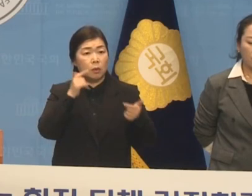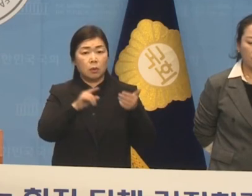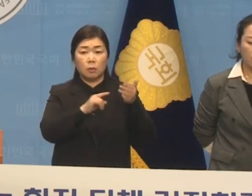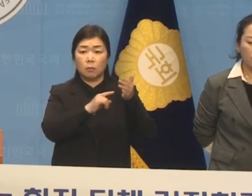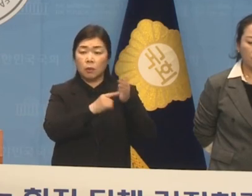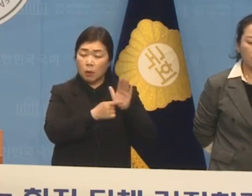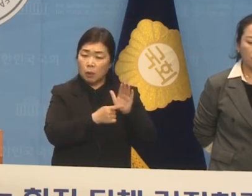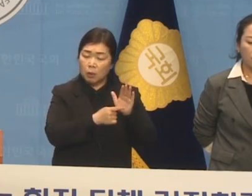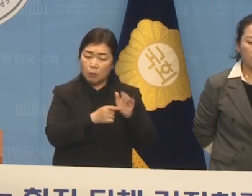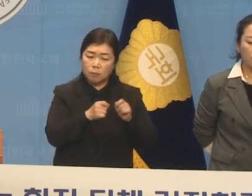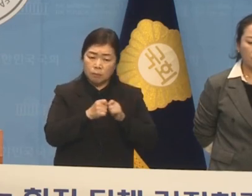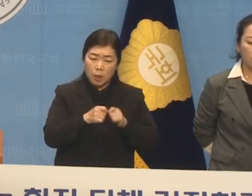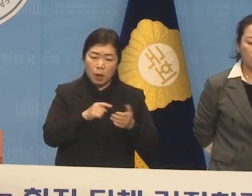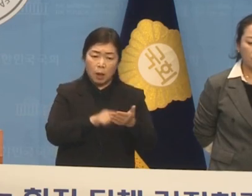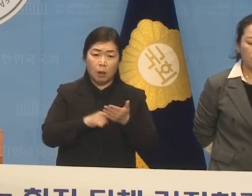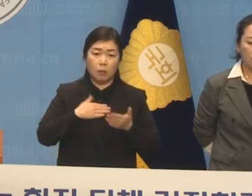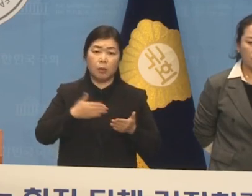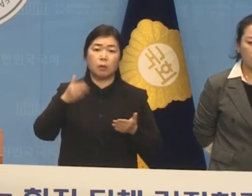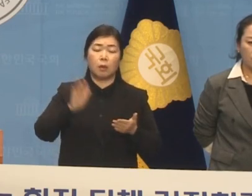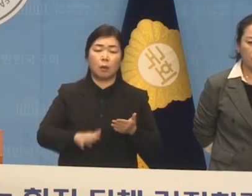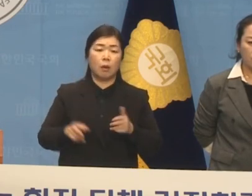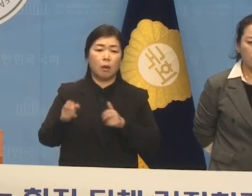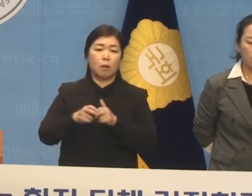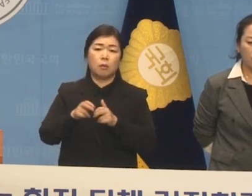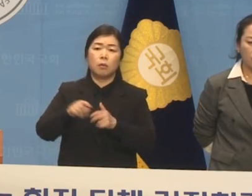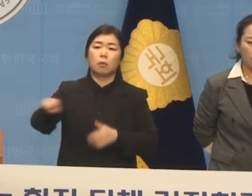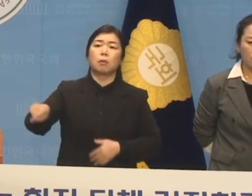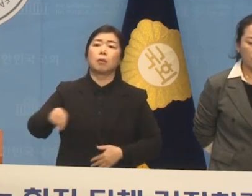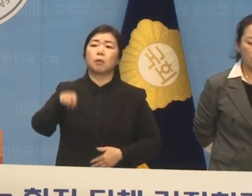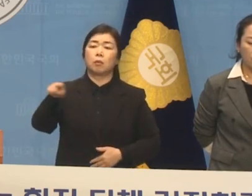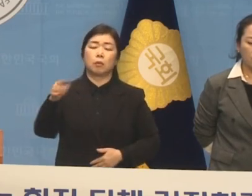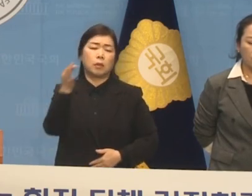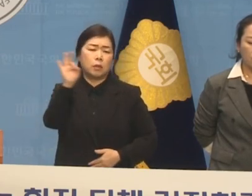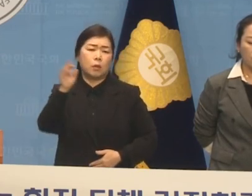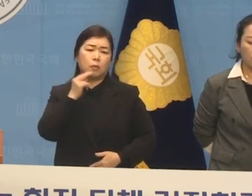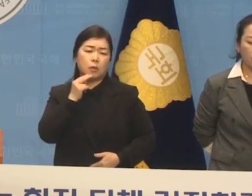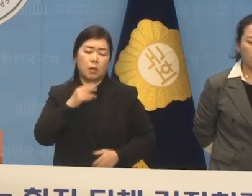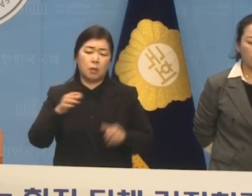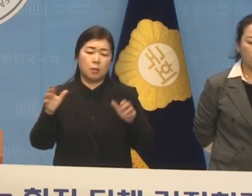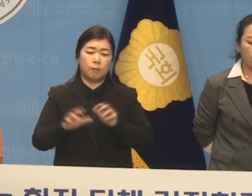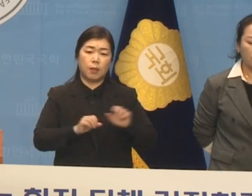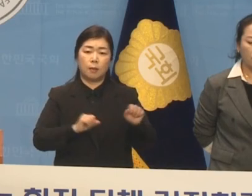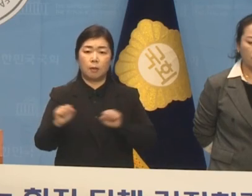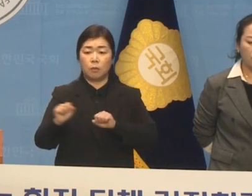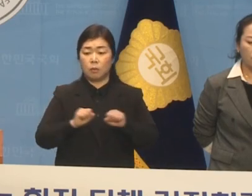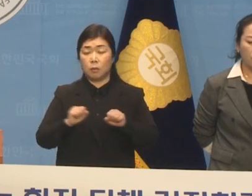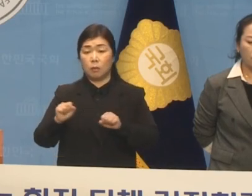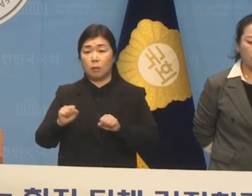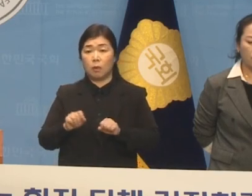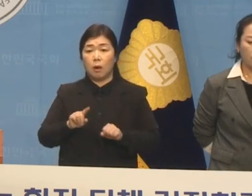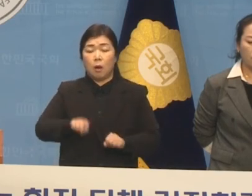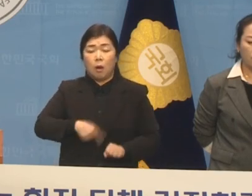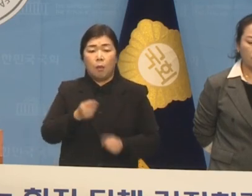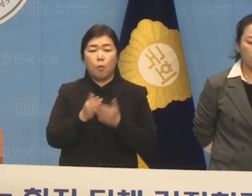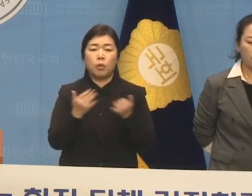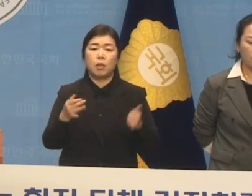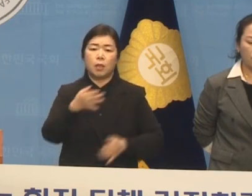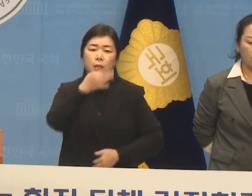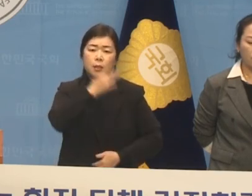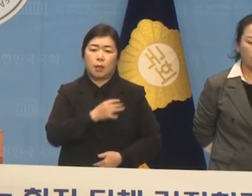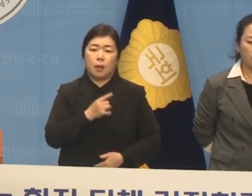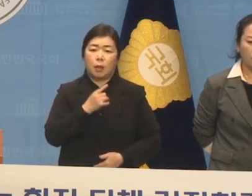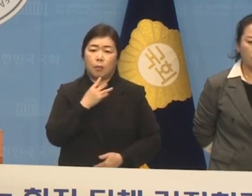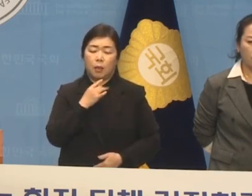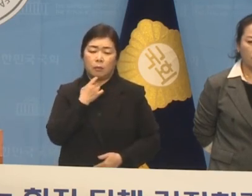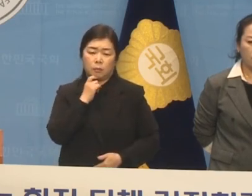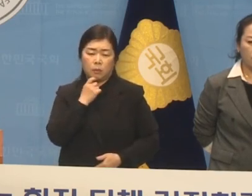있는데도 의료계만 이 사실을 부정하며 집단 행동으로 자신들의 이익만을 추구하려고